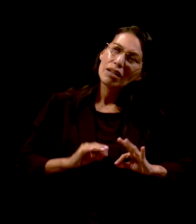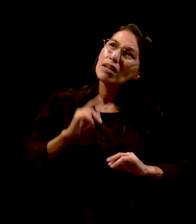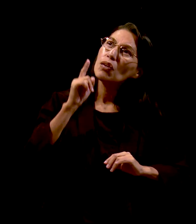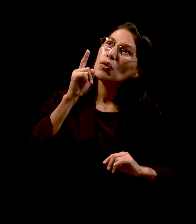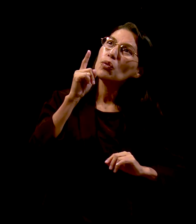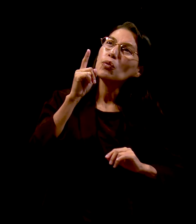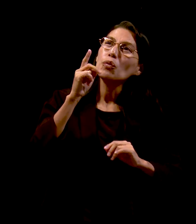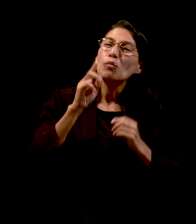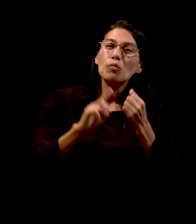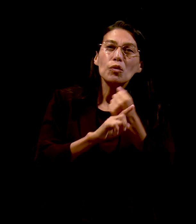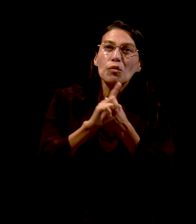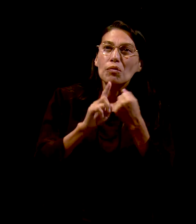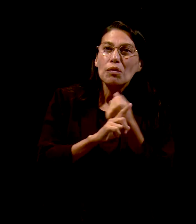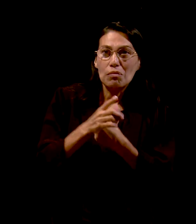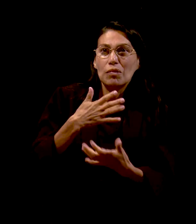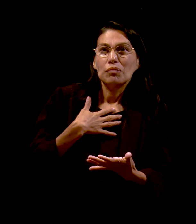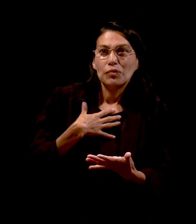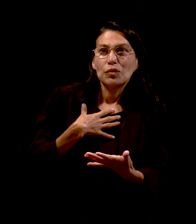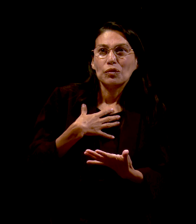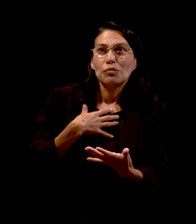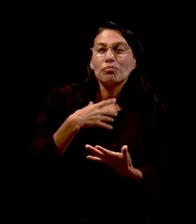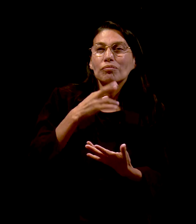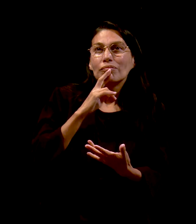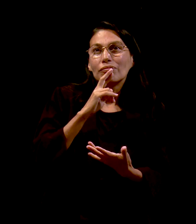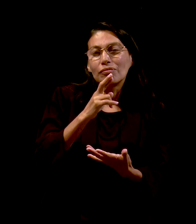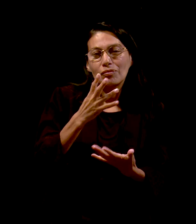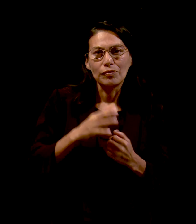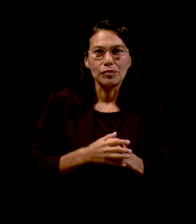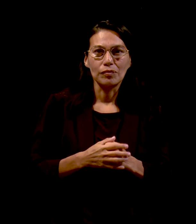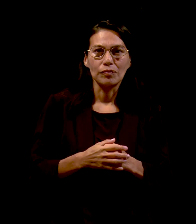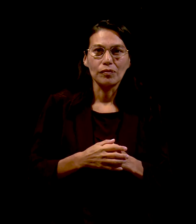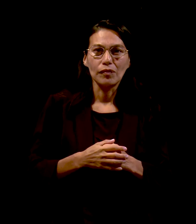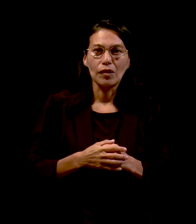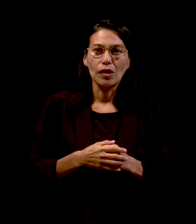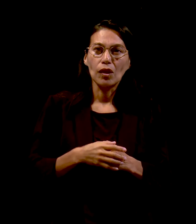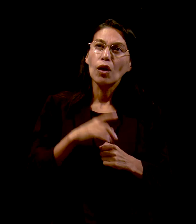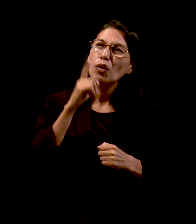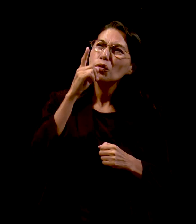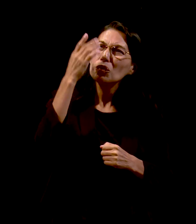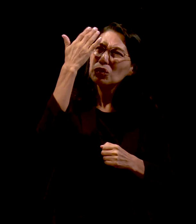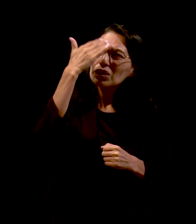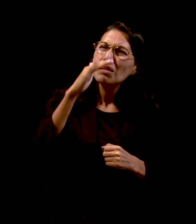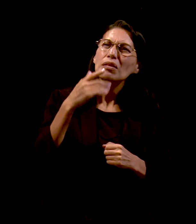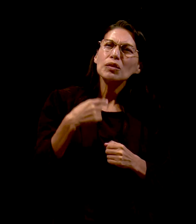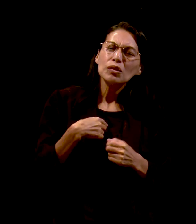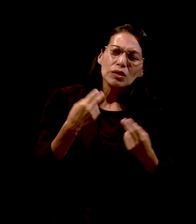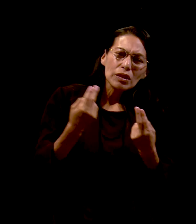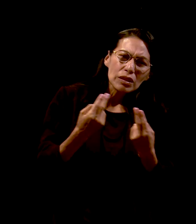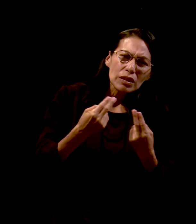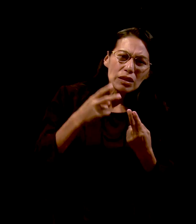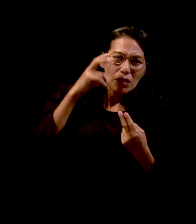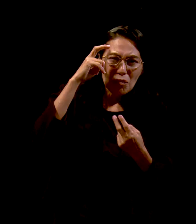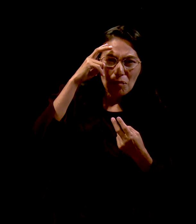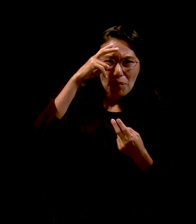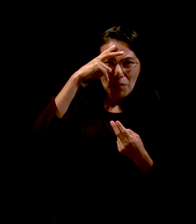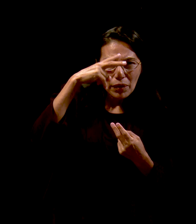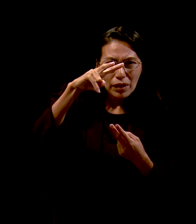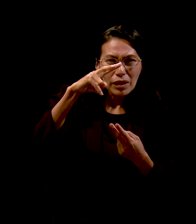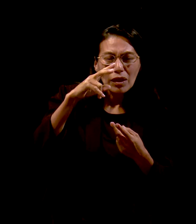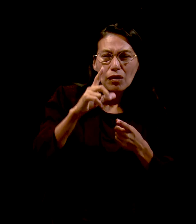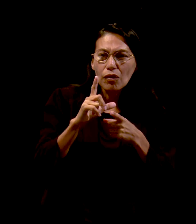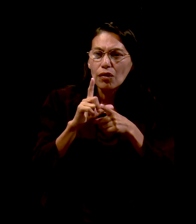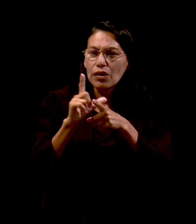manera dios va a resolver este problema yo necesito ir a mexico y necesito renovar mi residencia